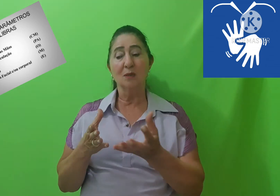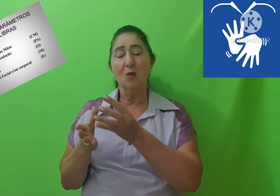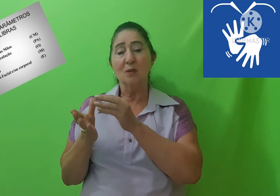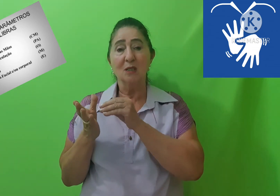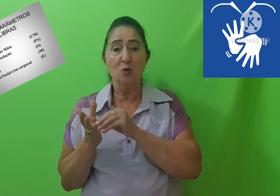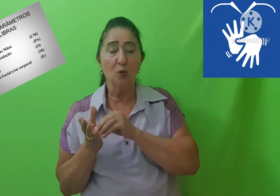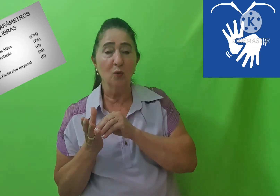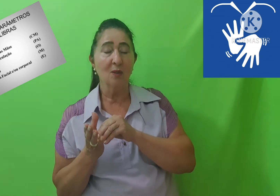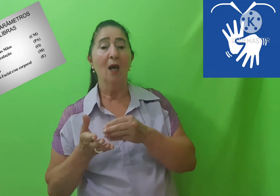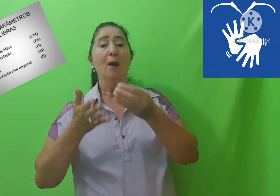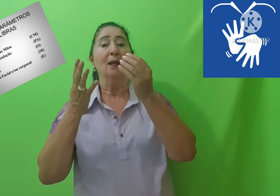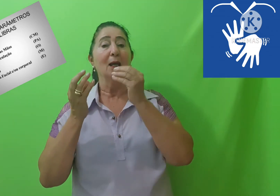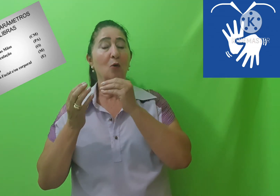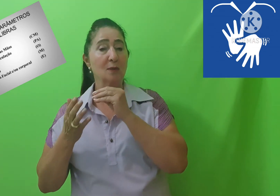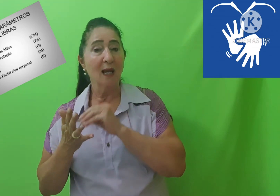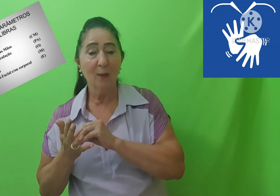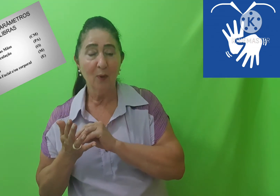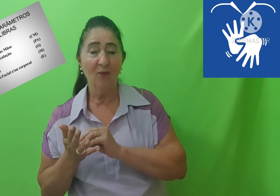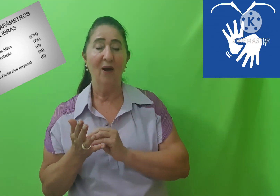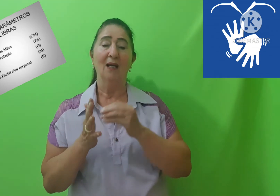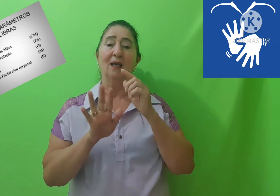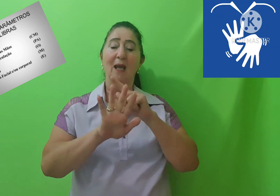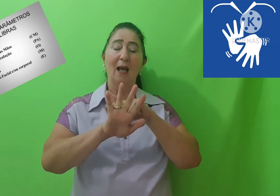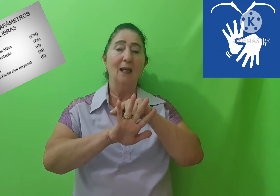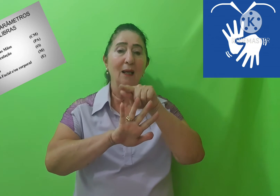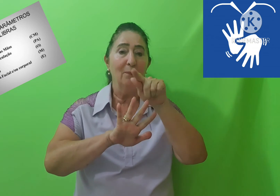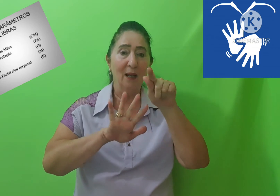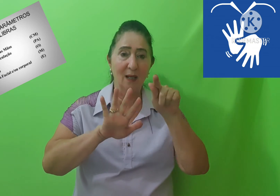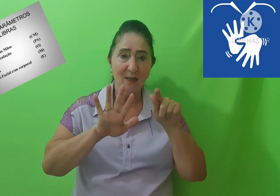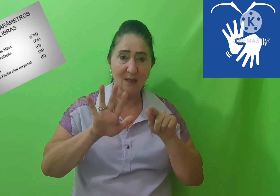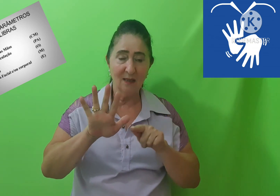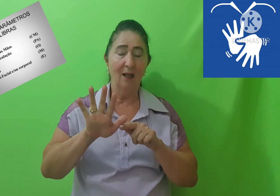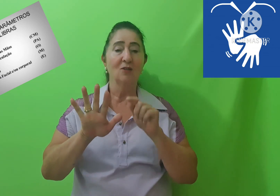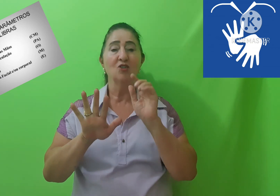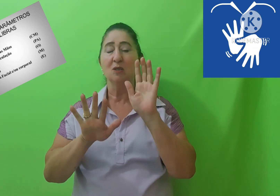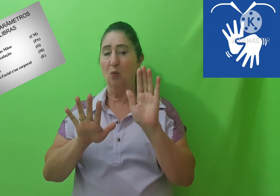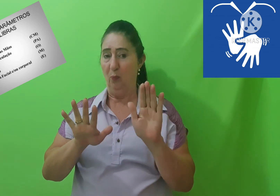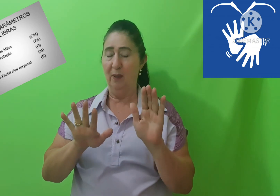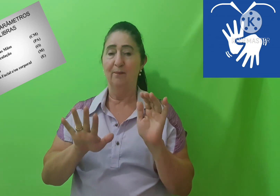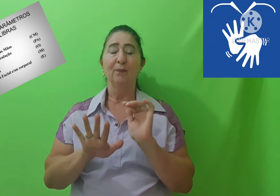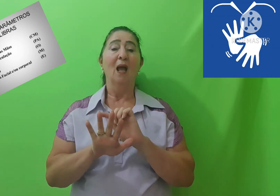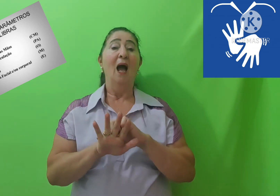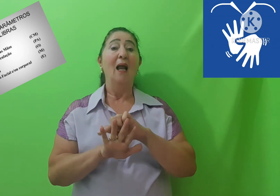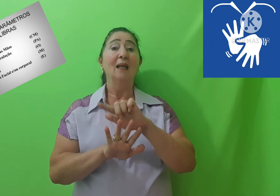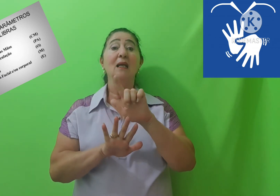seus estudos, que ele consegue provar que a Libras, a língua